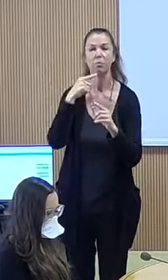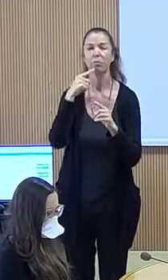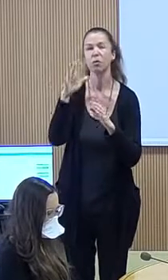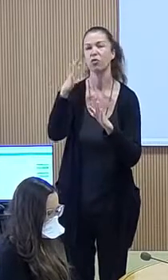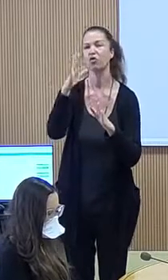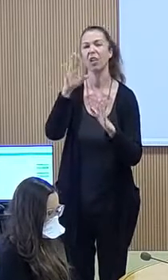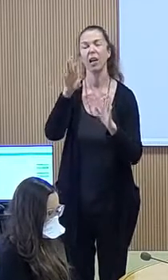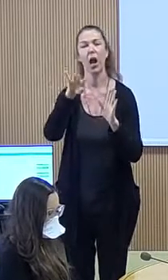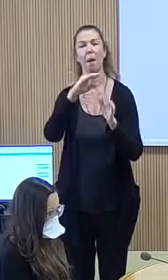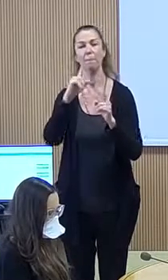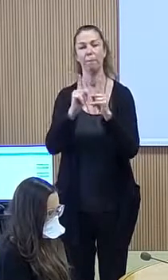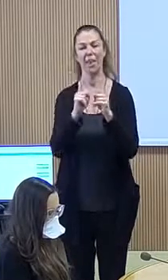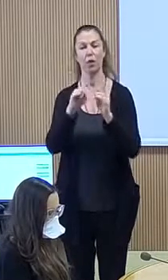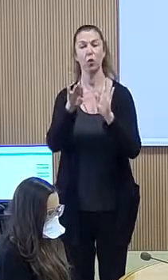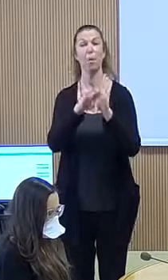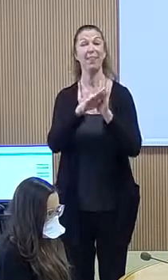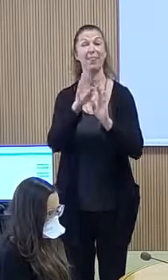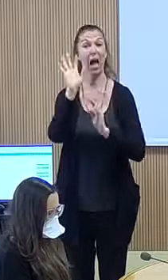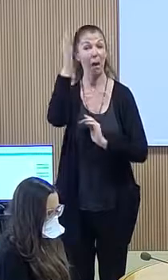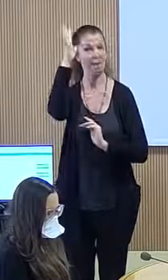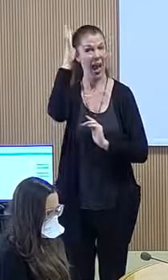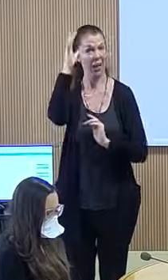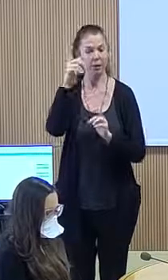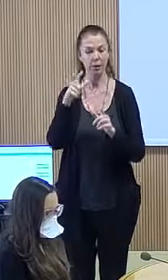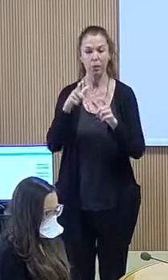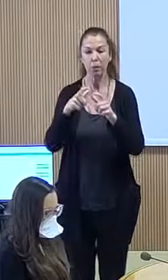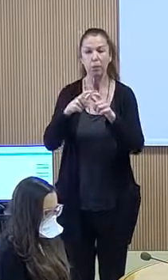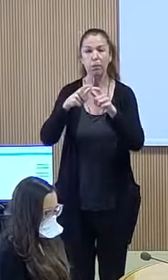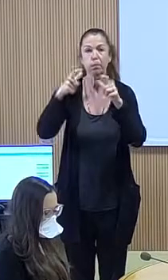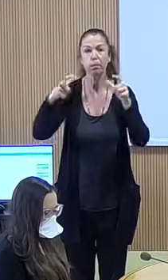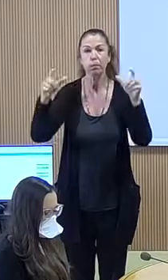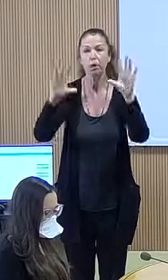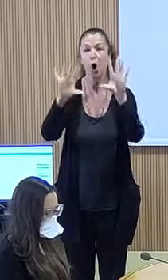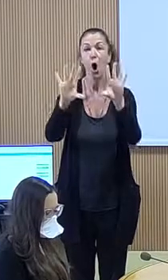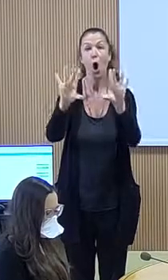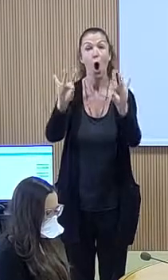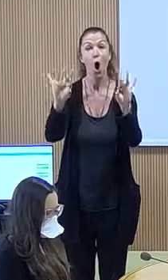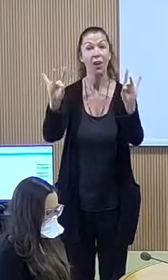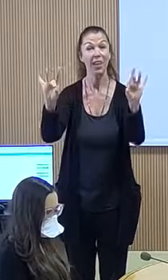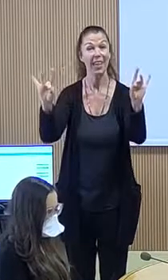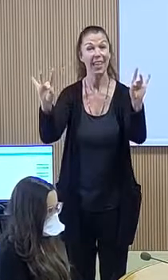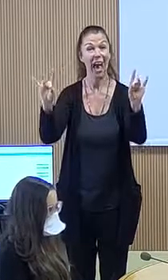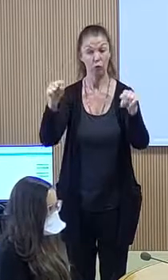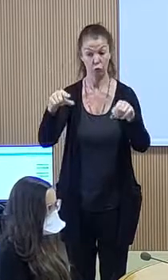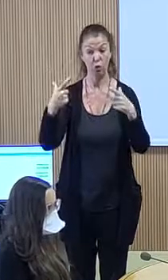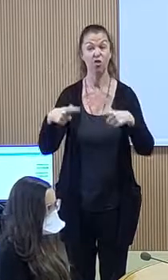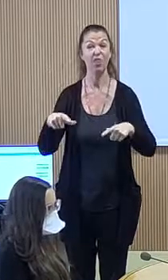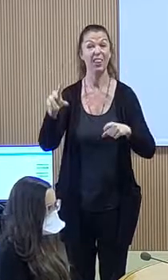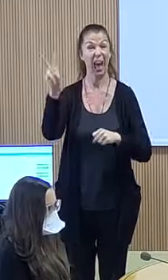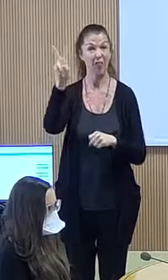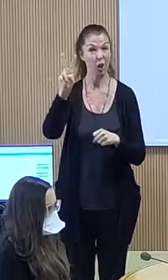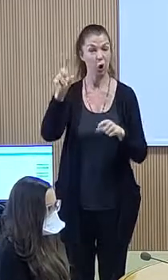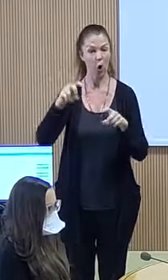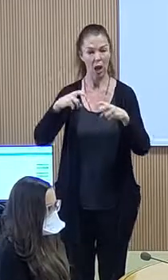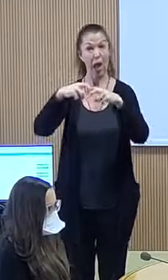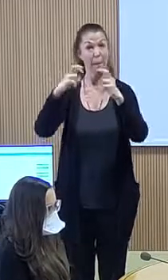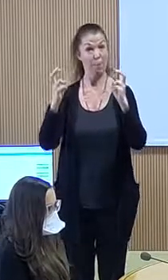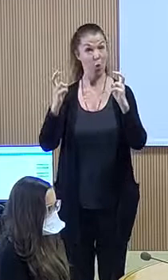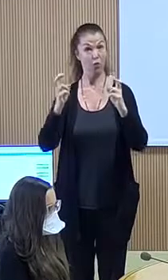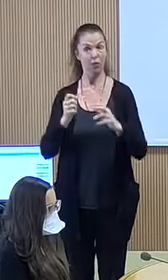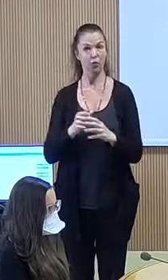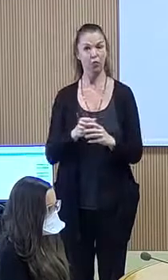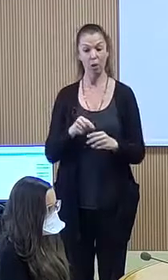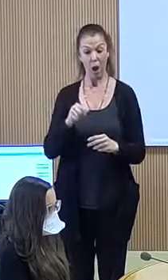un aumento esponenziale dei contagiati nella nostra città e nella nostra provincia e quindi questo elemento